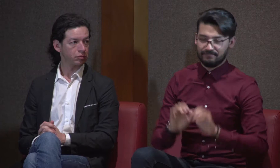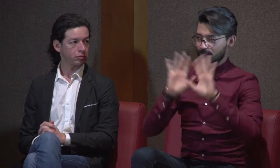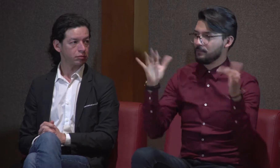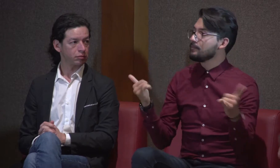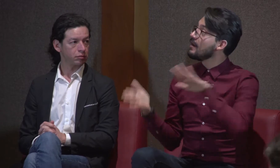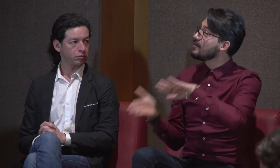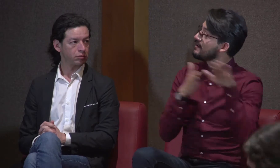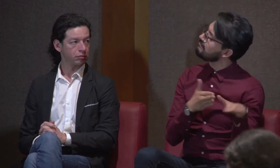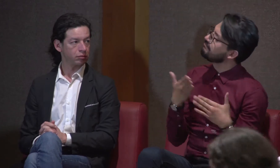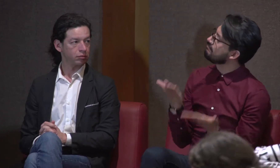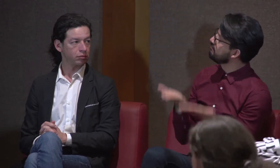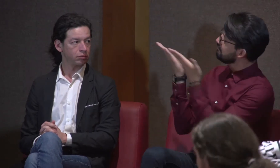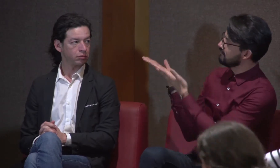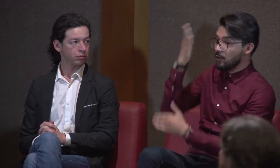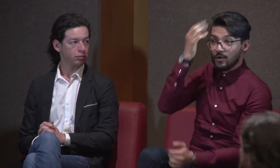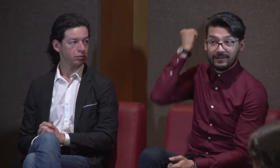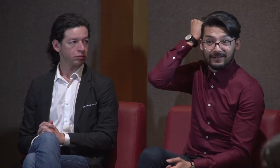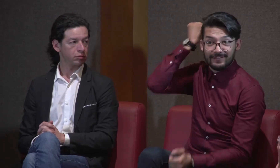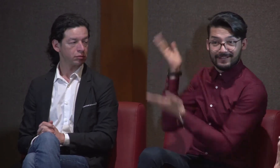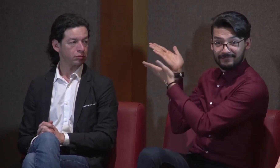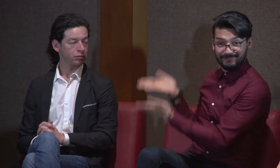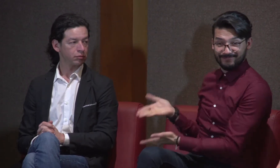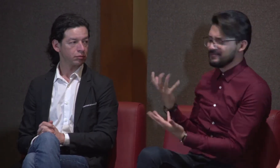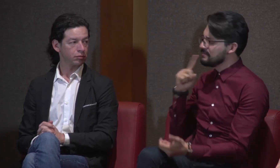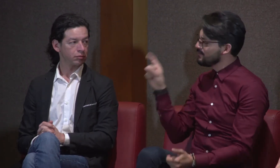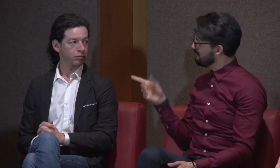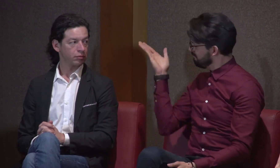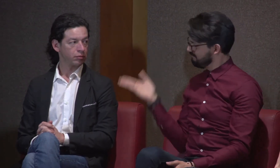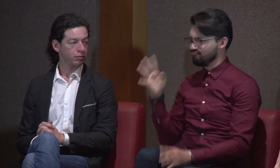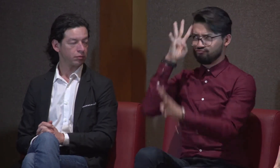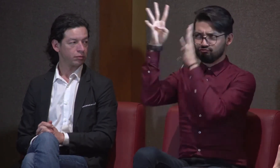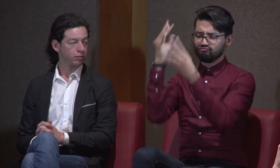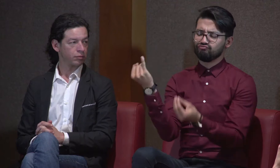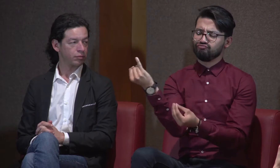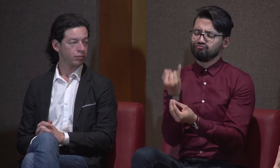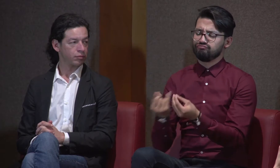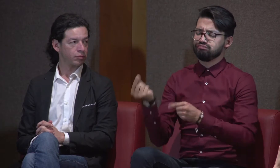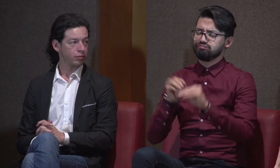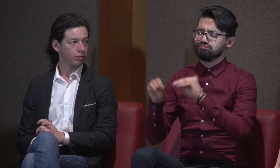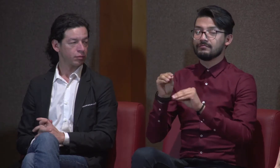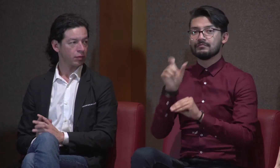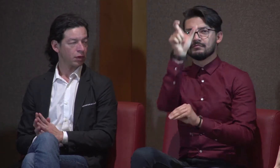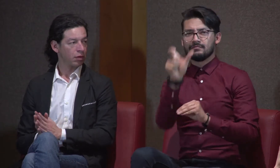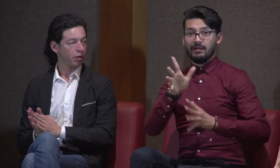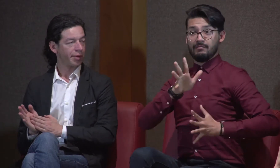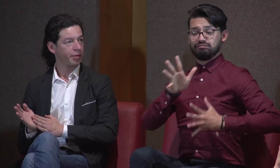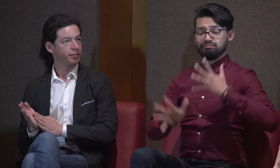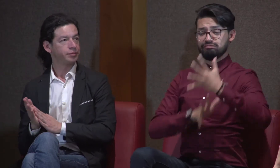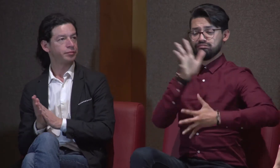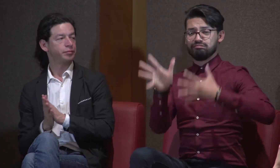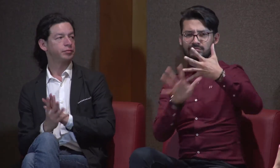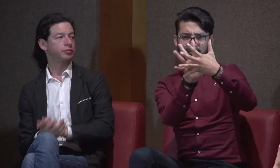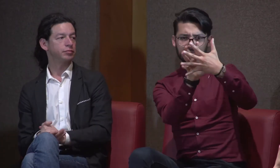conceptos que se aplican en contextos diferentes. Ahora queremos preguntarle entonces a Juan Manuel, quien, como ya lo hemos mencionado, es